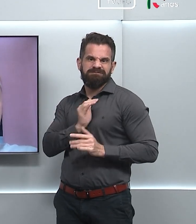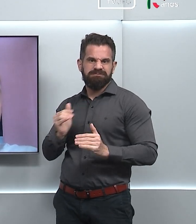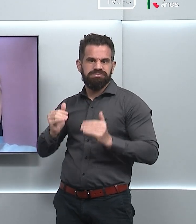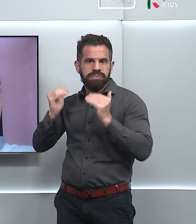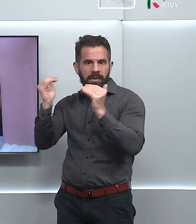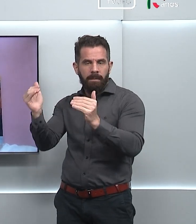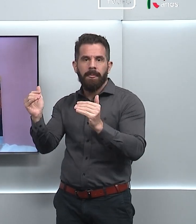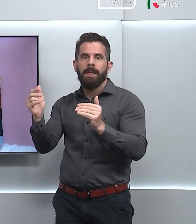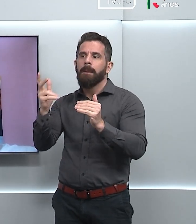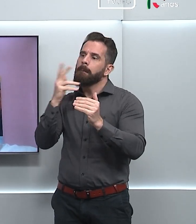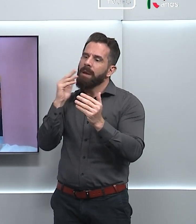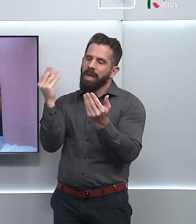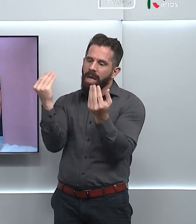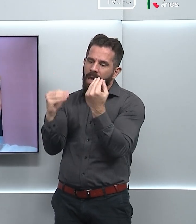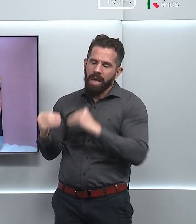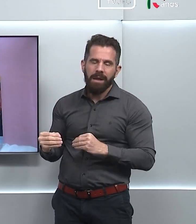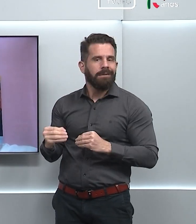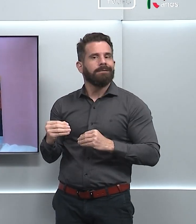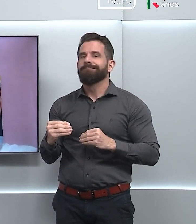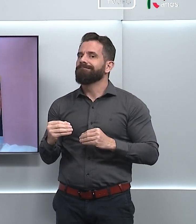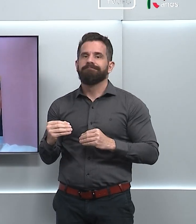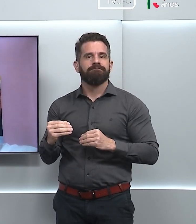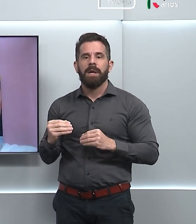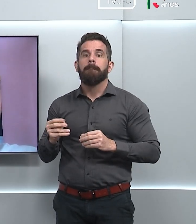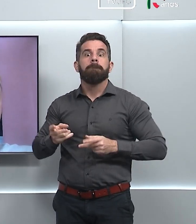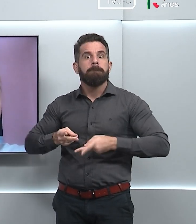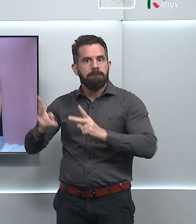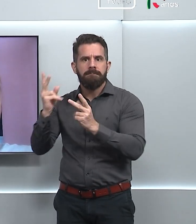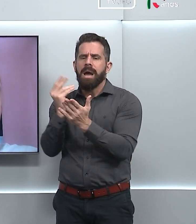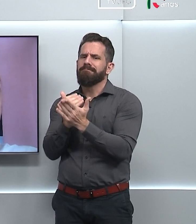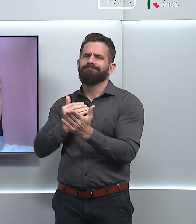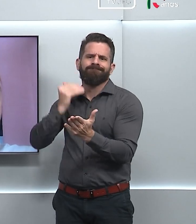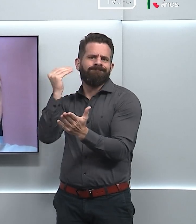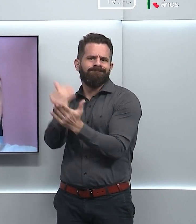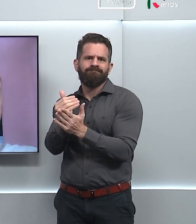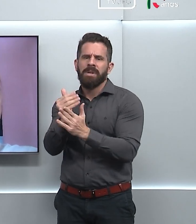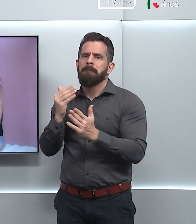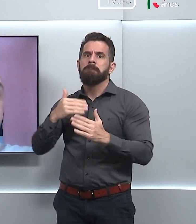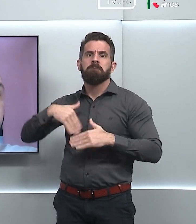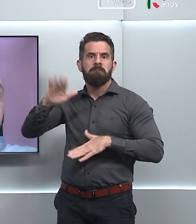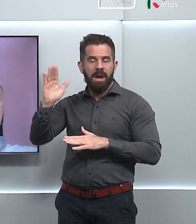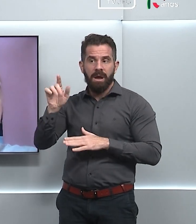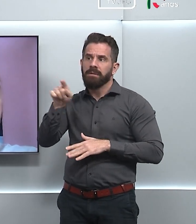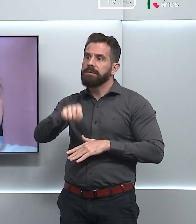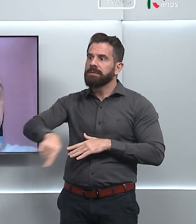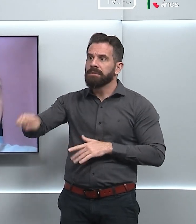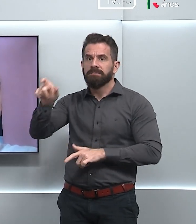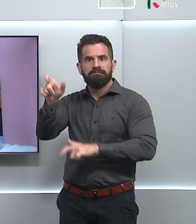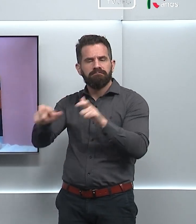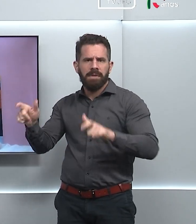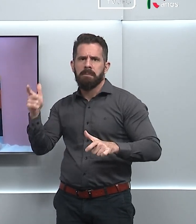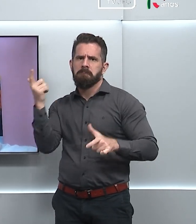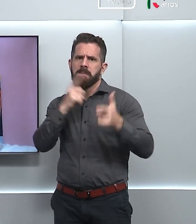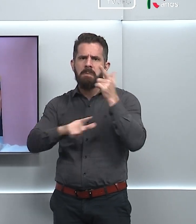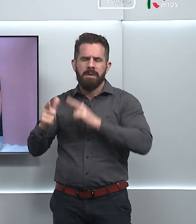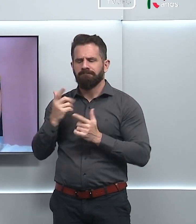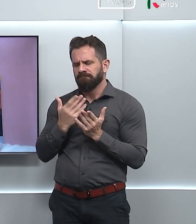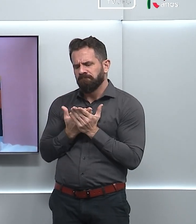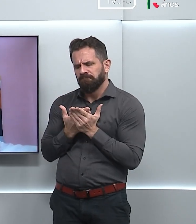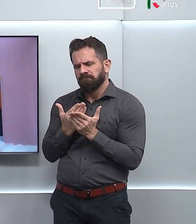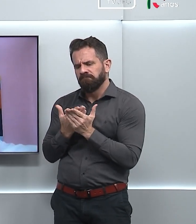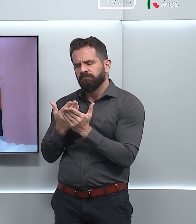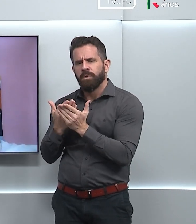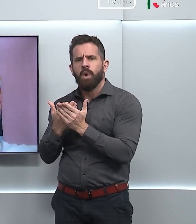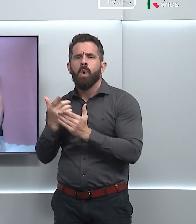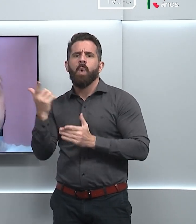não adotaram os itinerários formativos, continuaram ofertando o máximo de formação geral básica, preparando os estudantes para o Enem, para acessarem cursos